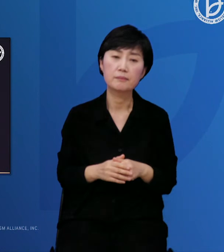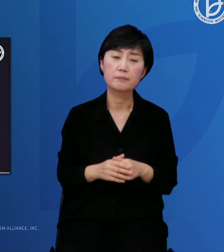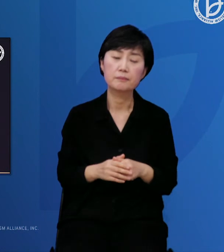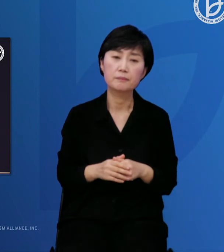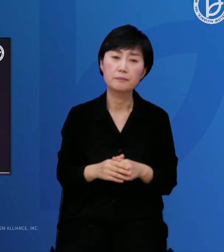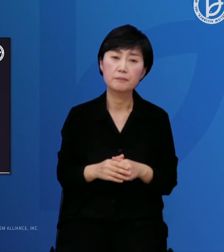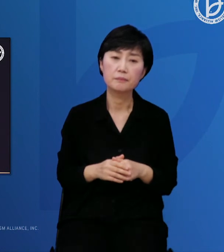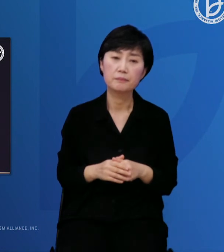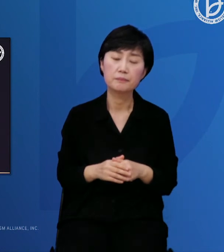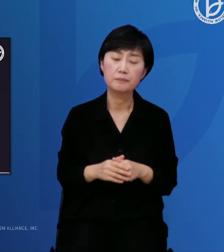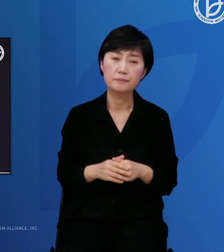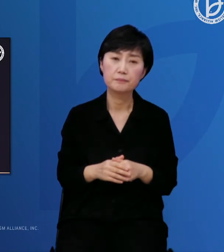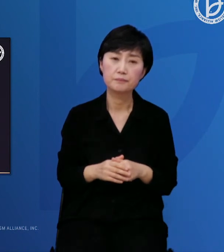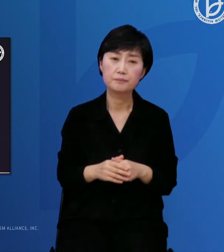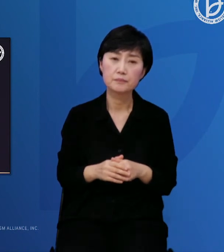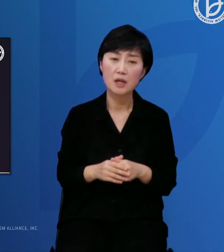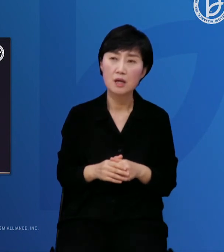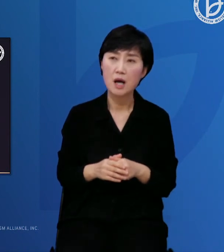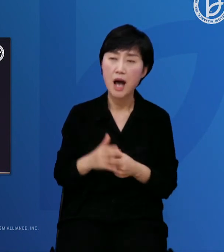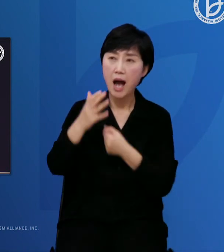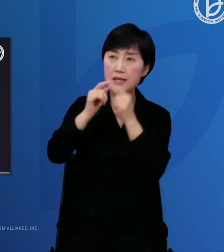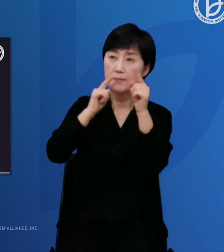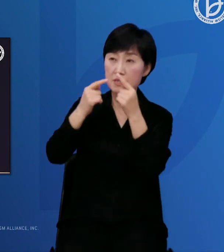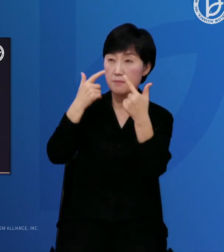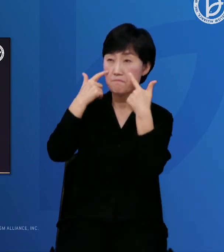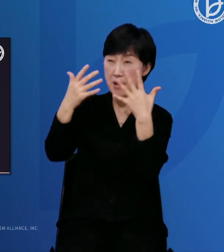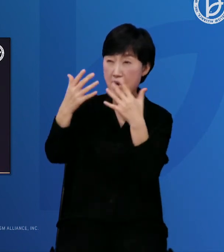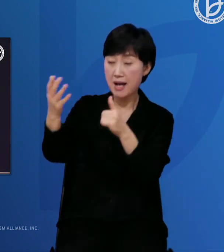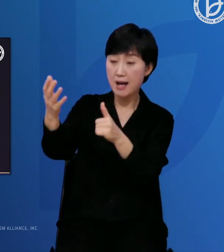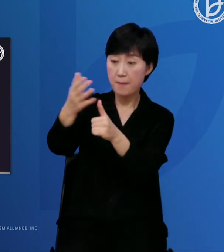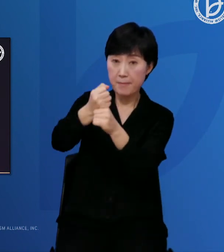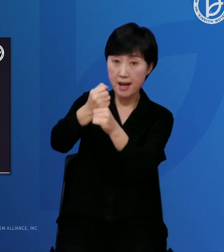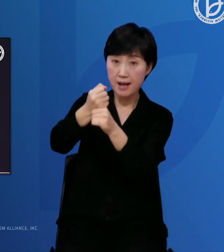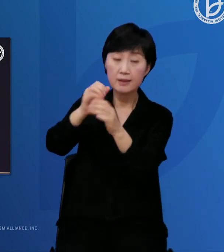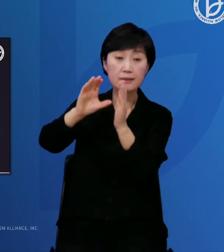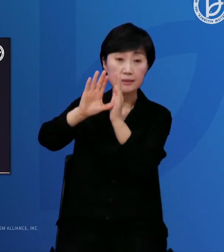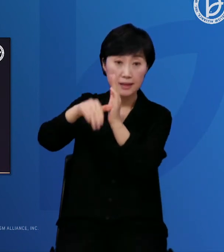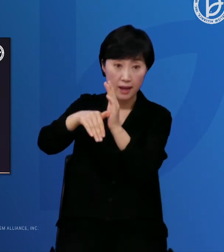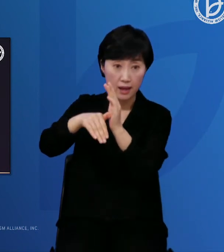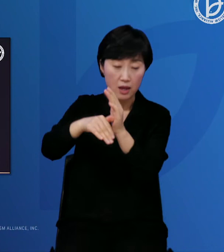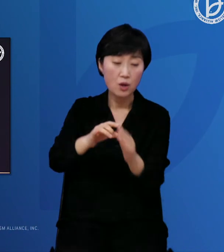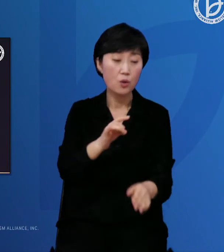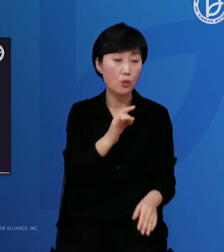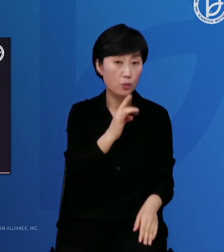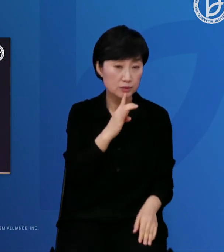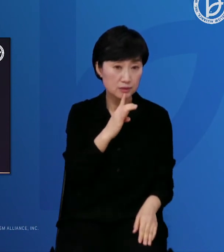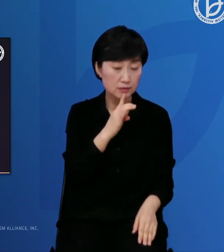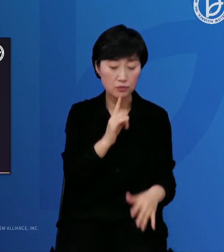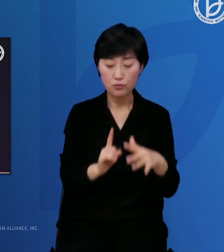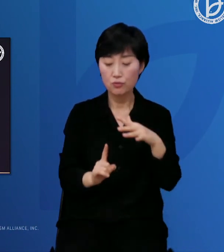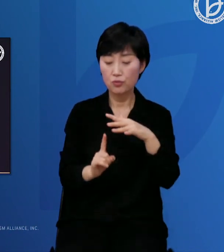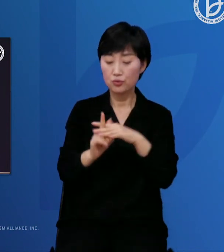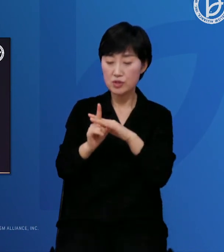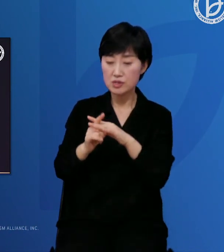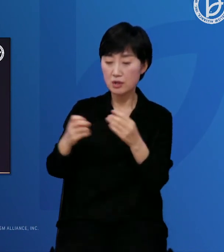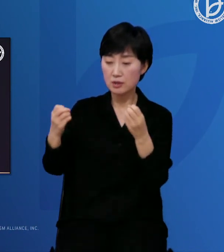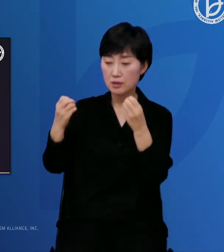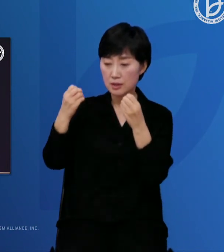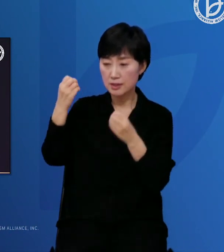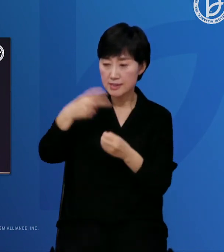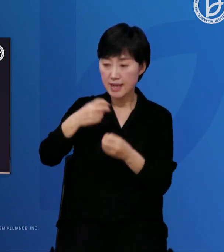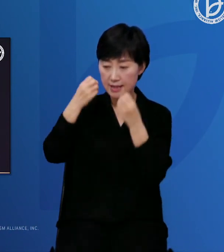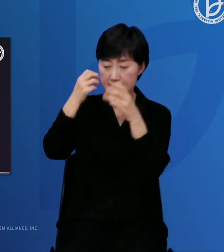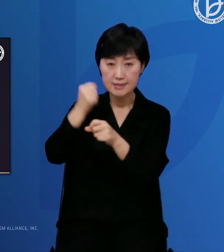flee. 이때 오직 유일성 재창조응답 와요. It is at this time that you receive the answer of only uniqueness